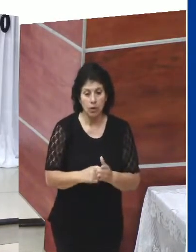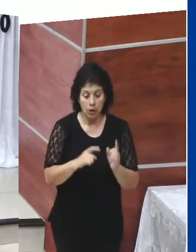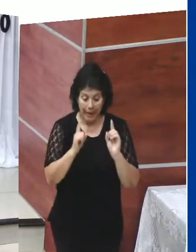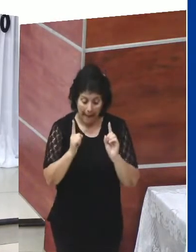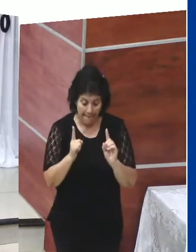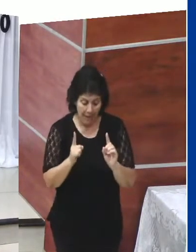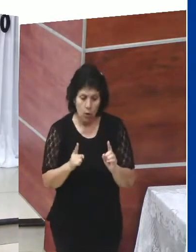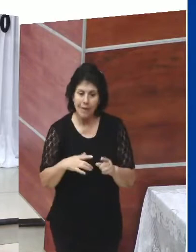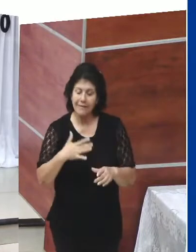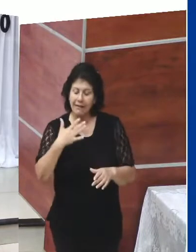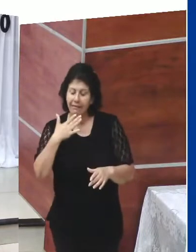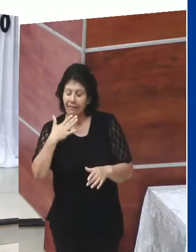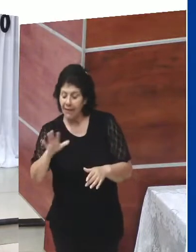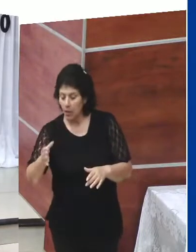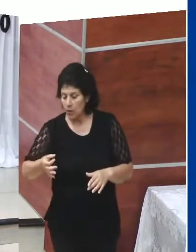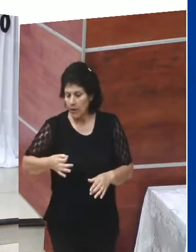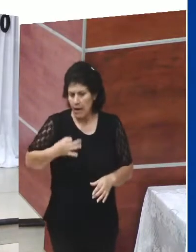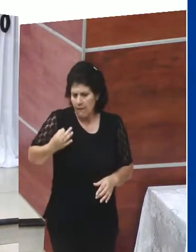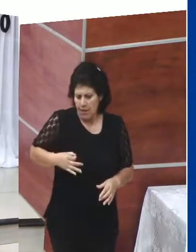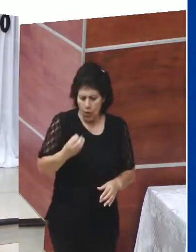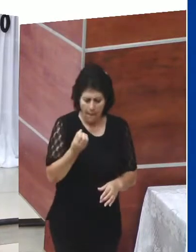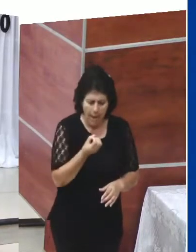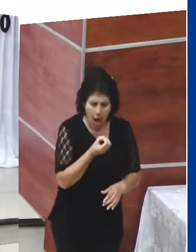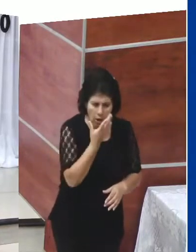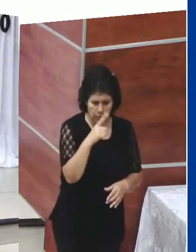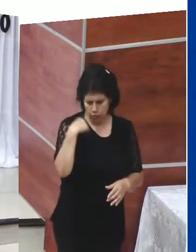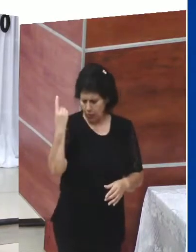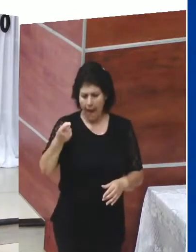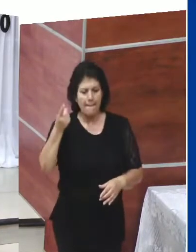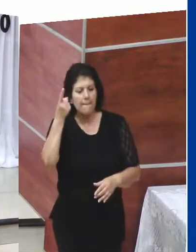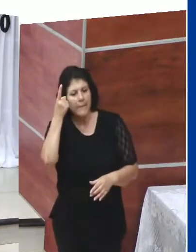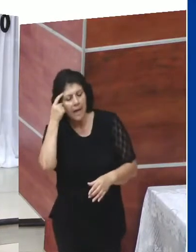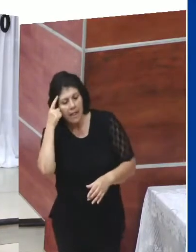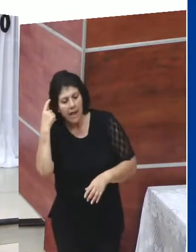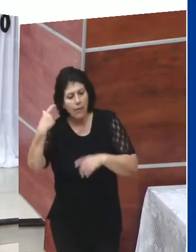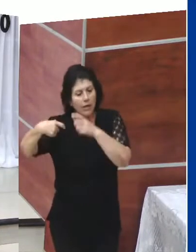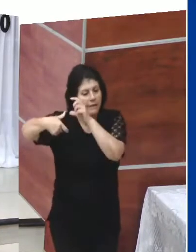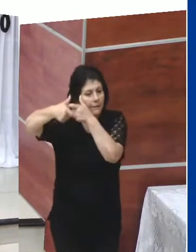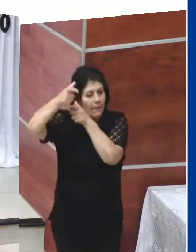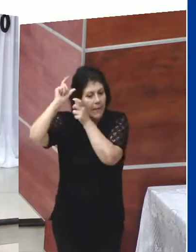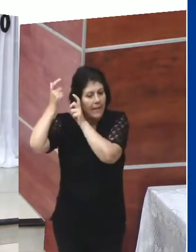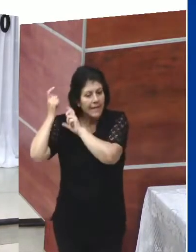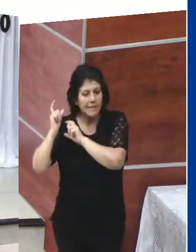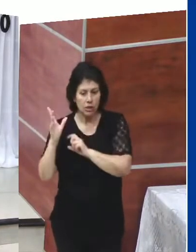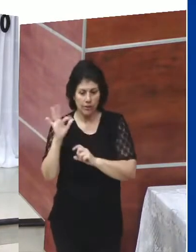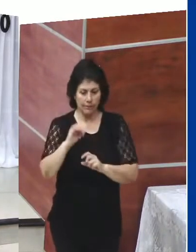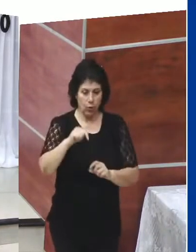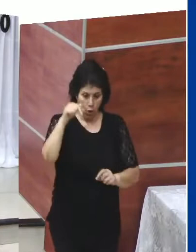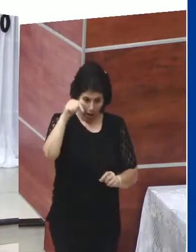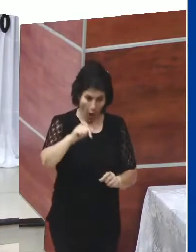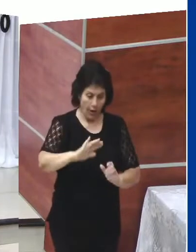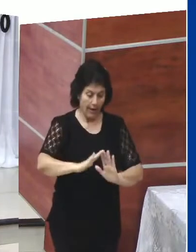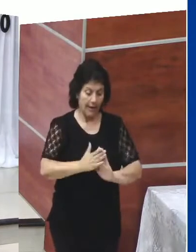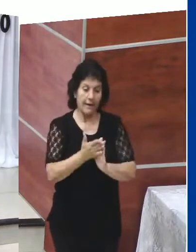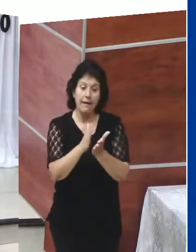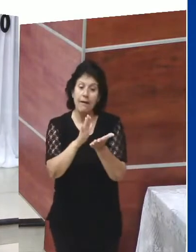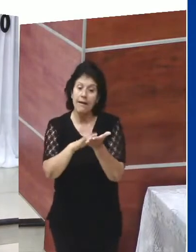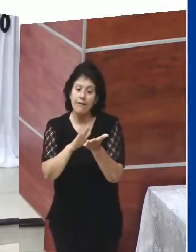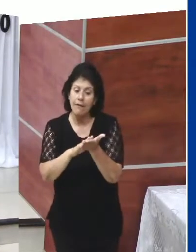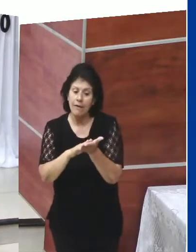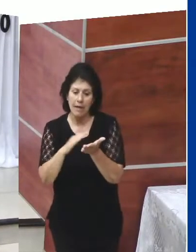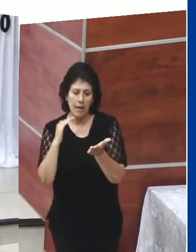amplitud en nuestras vidas, en el conocimiento, en la experiencia diaria. Vamos a abrir Lucas capítulo 11,